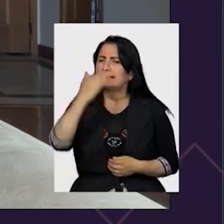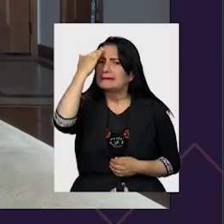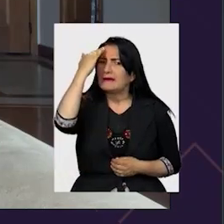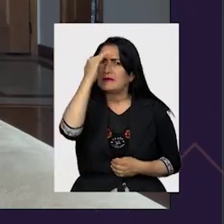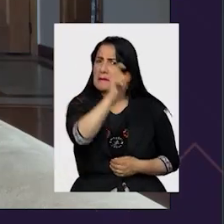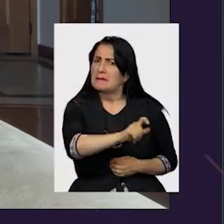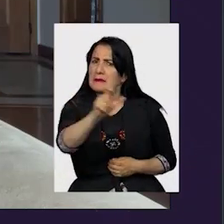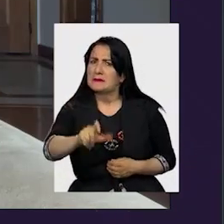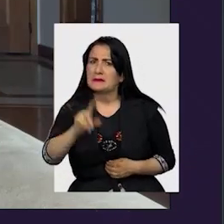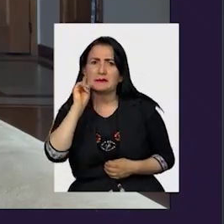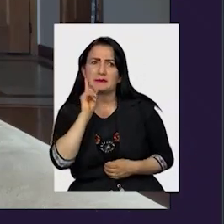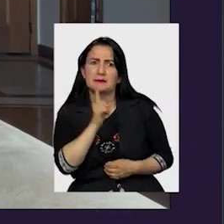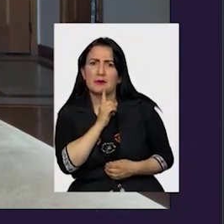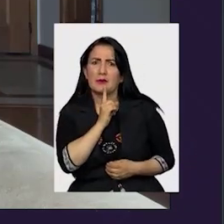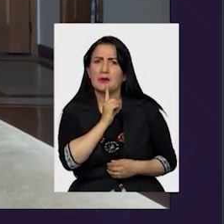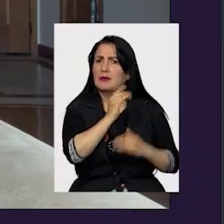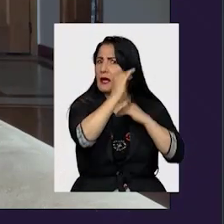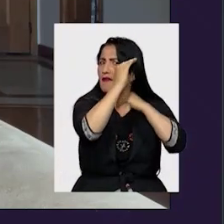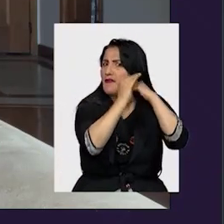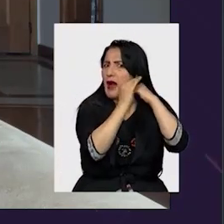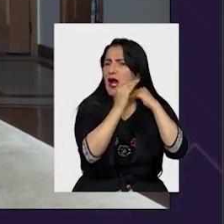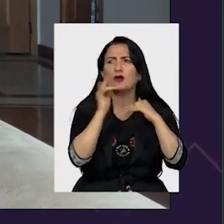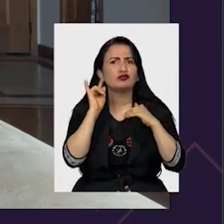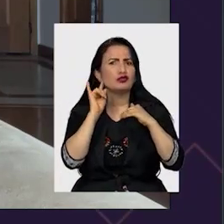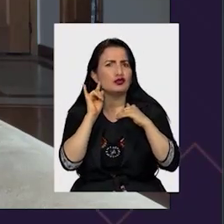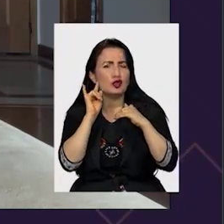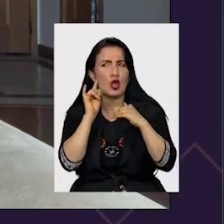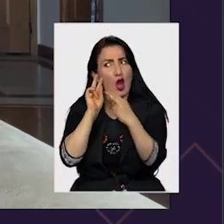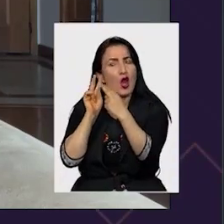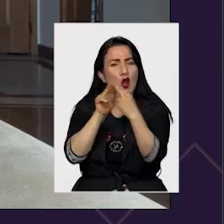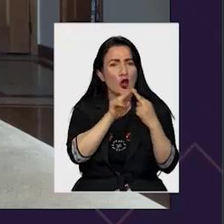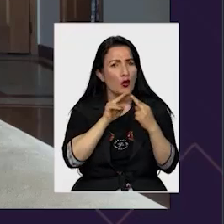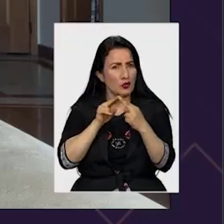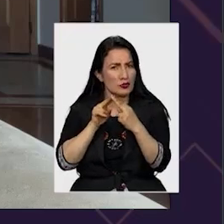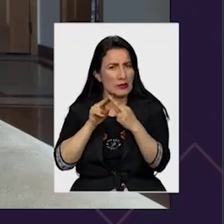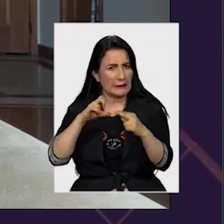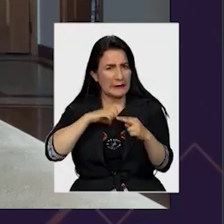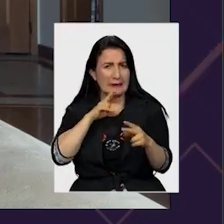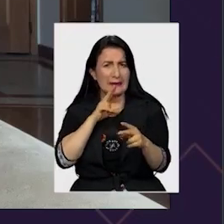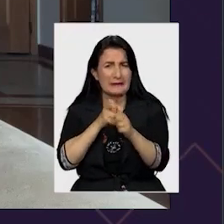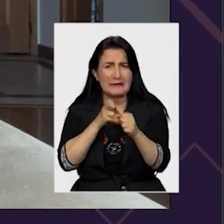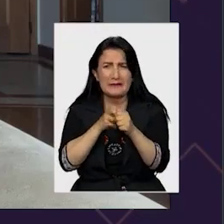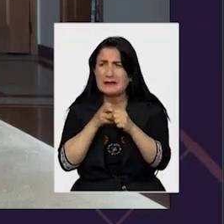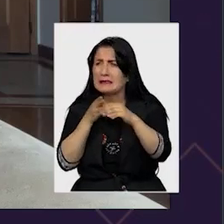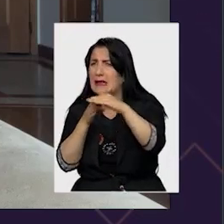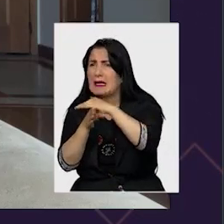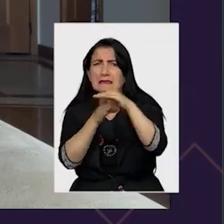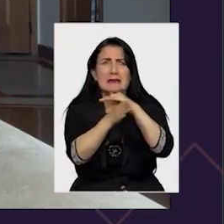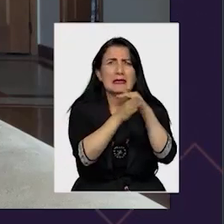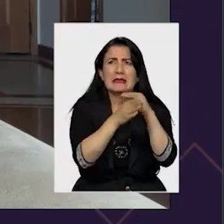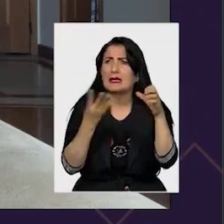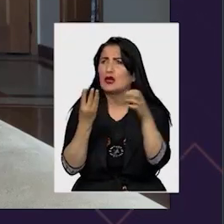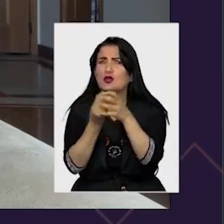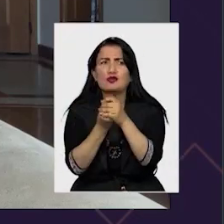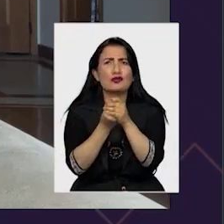las personas sordas o con baja audición que ustedes conocen tienen alguna dificultad para acceder a algún tipo de información